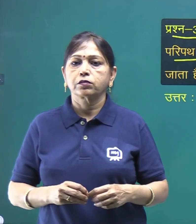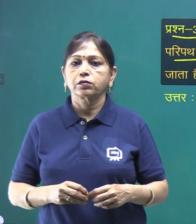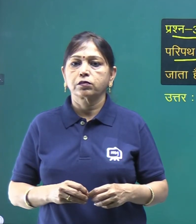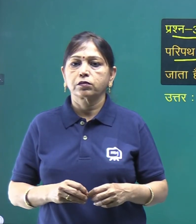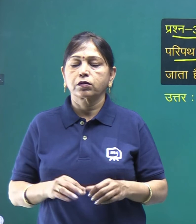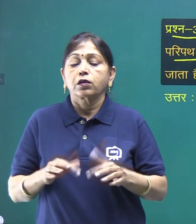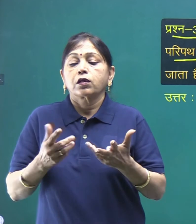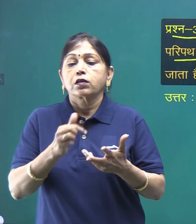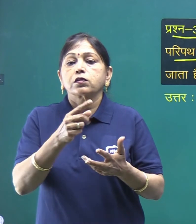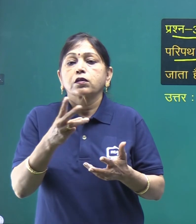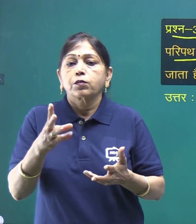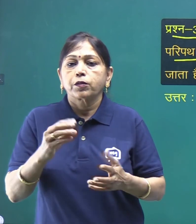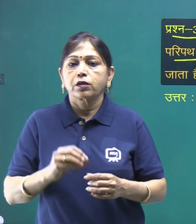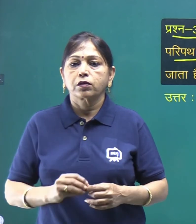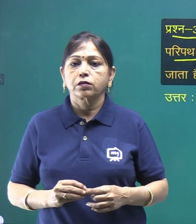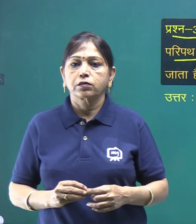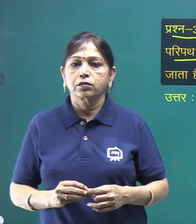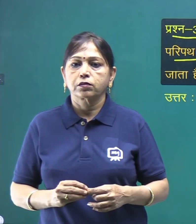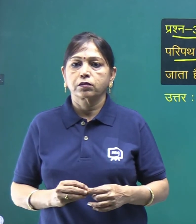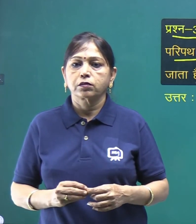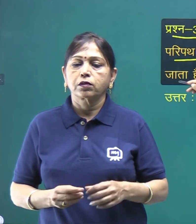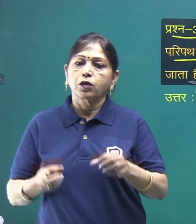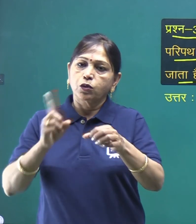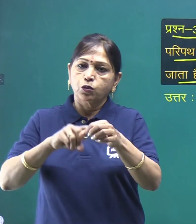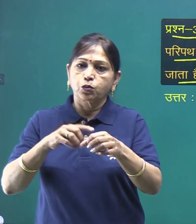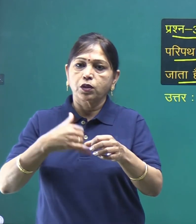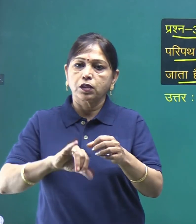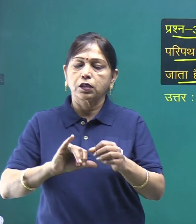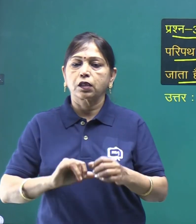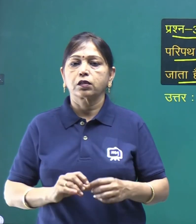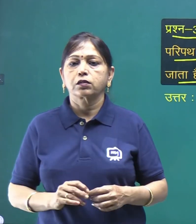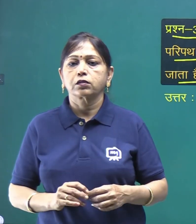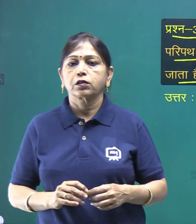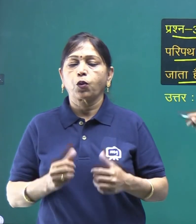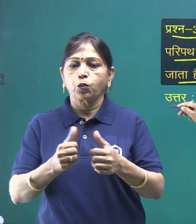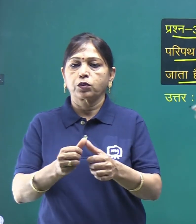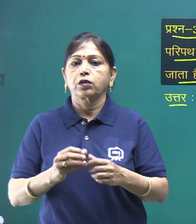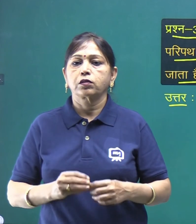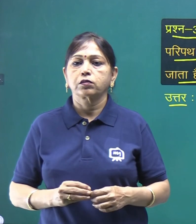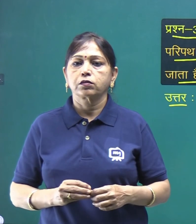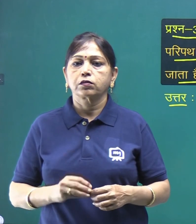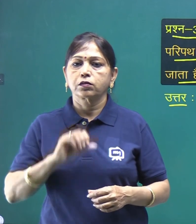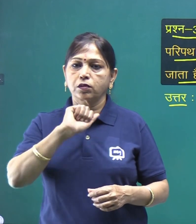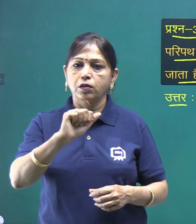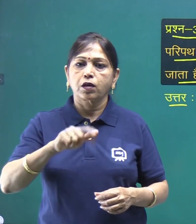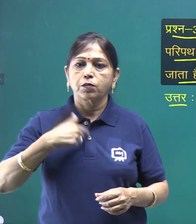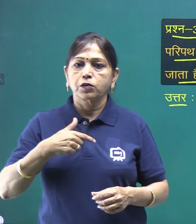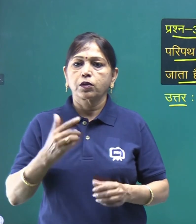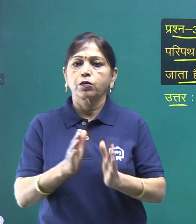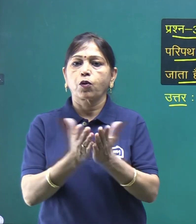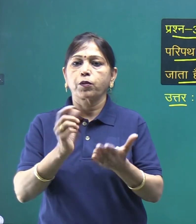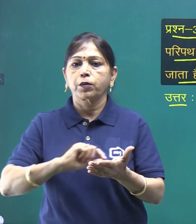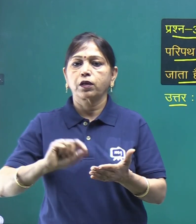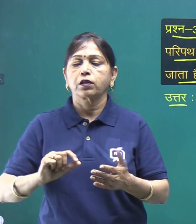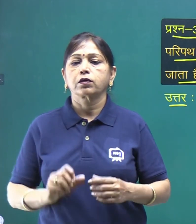किस क्रम में जोड़ा जाता है? उत्तर आप स्वयं नोटबुक में